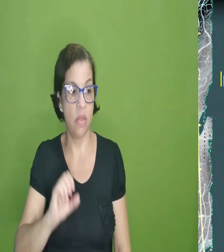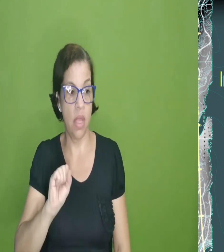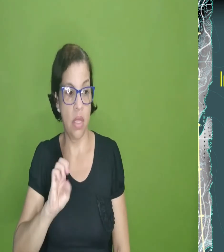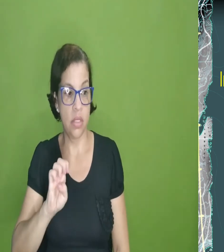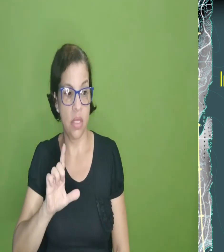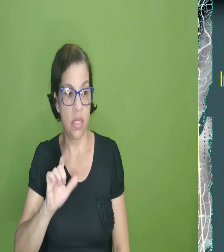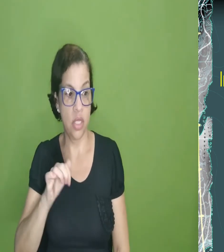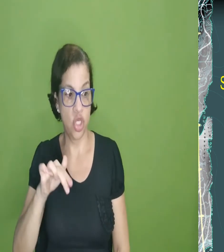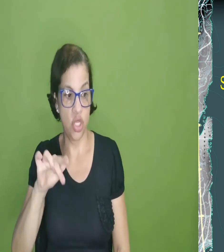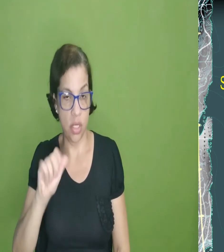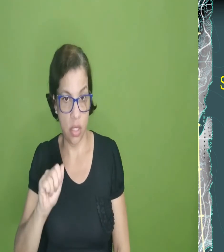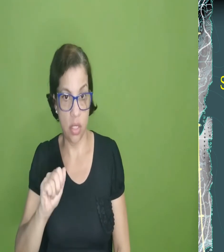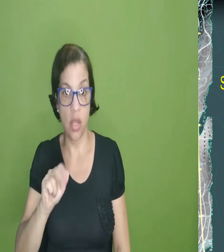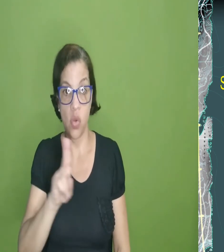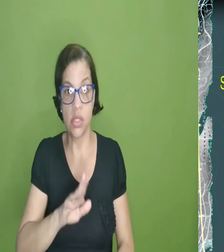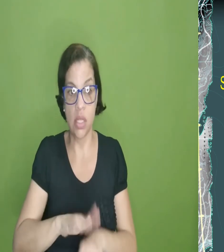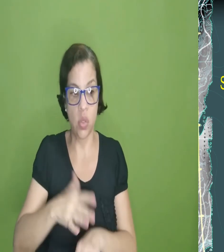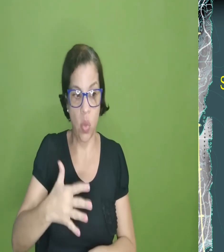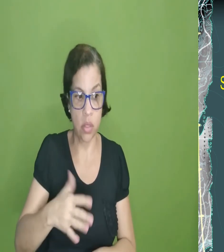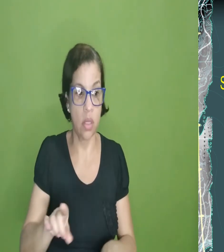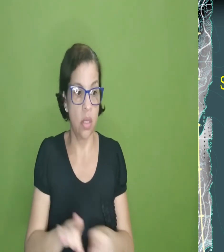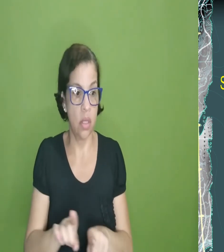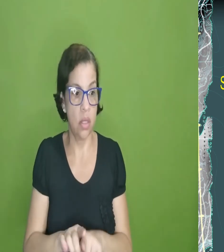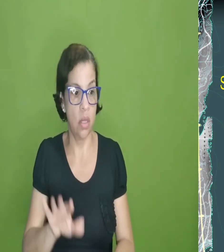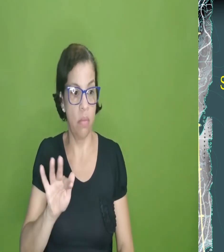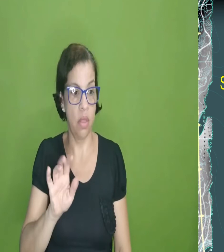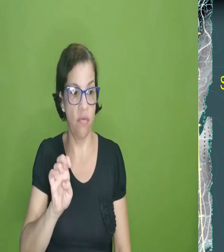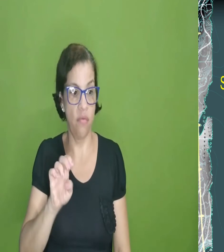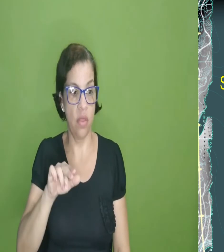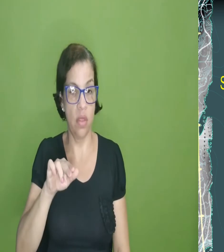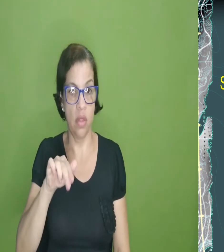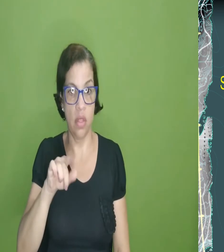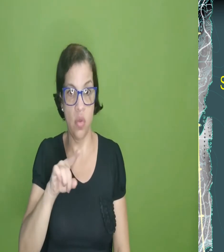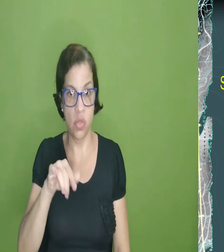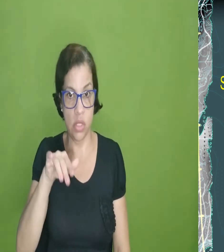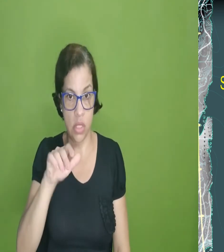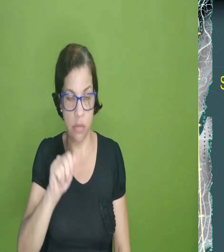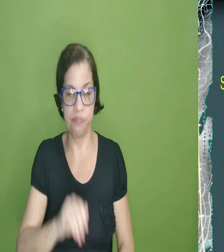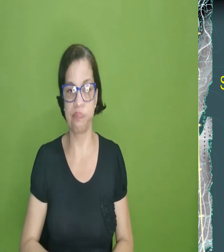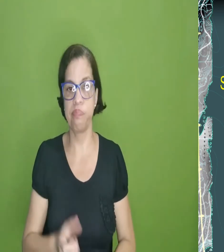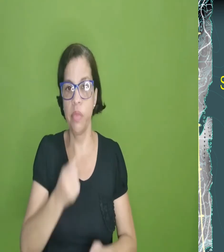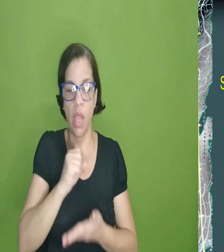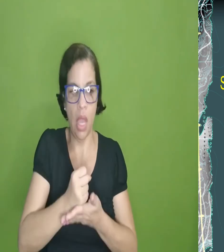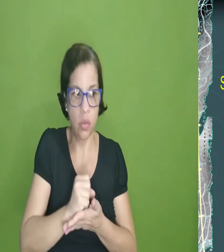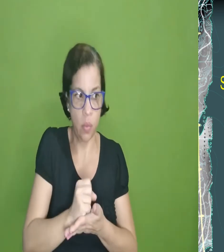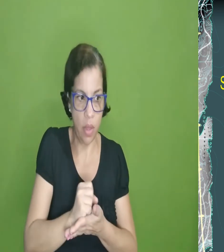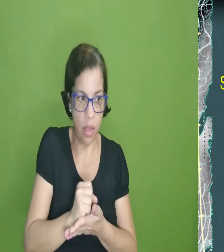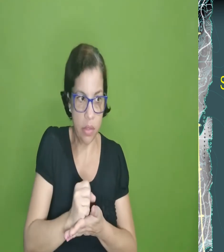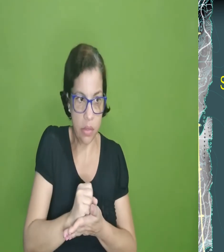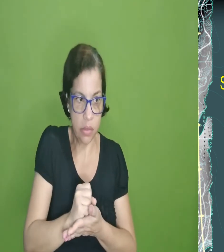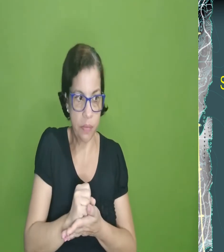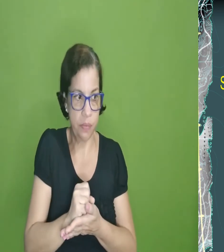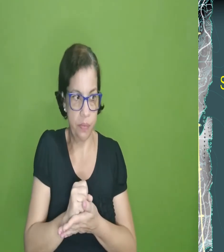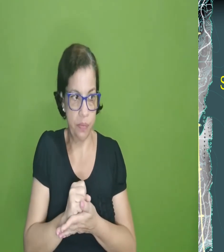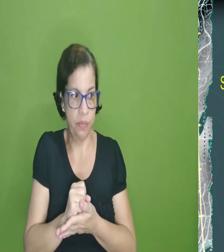a feneuzina. Os fármacos imipramina e amitriptilina são importantes